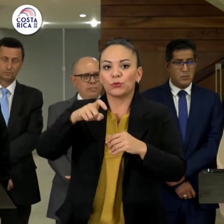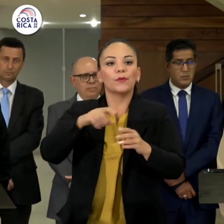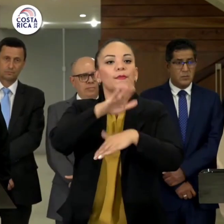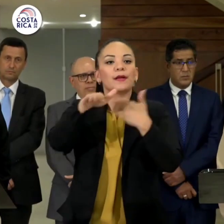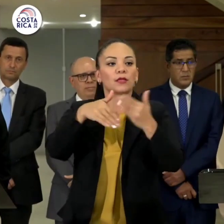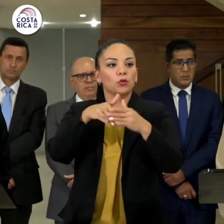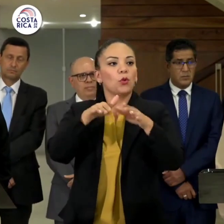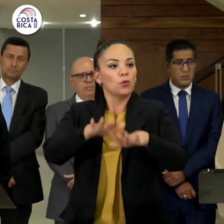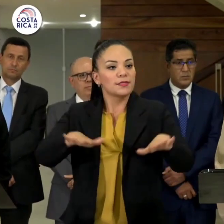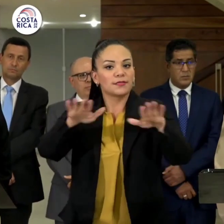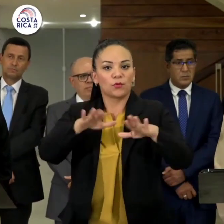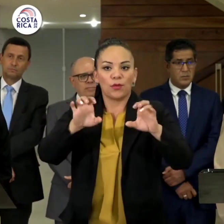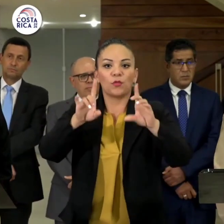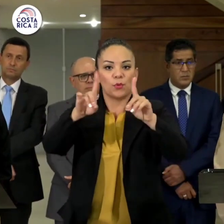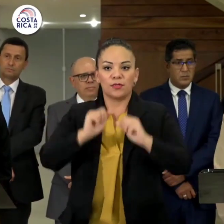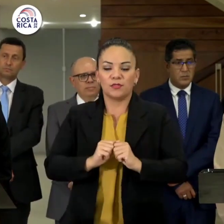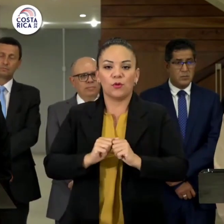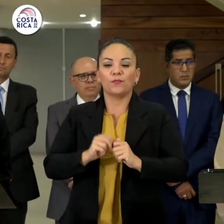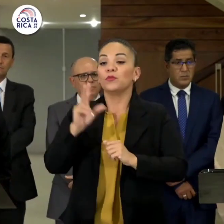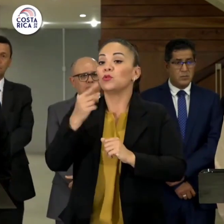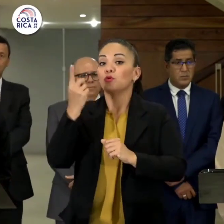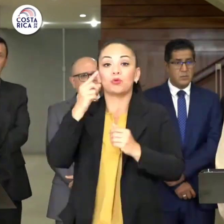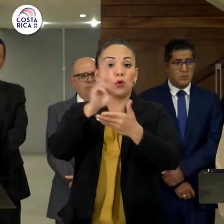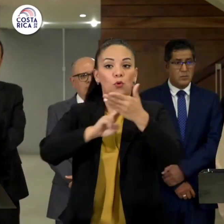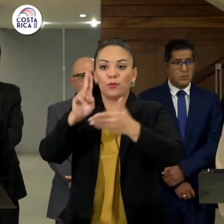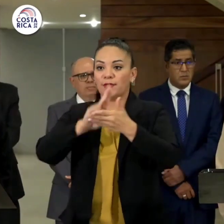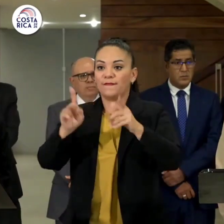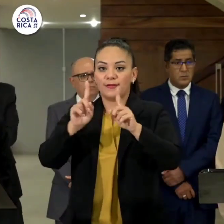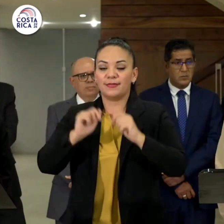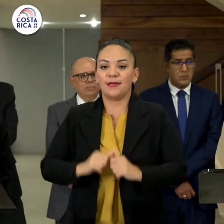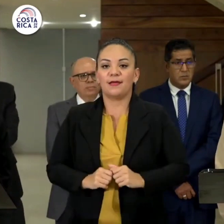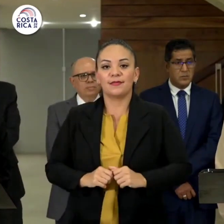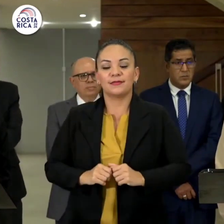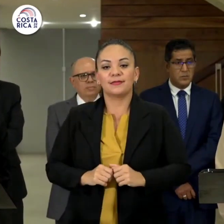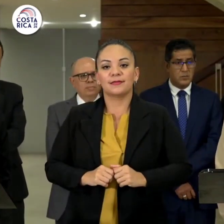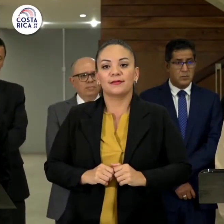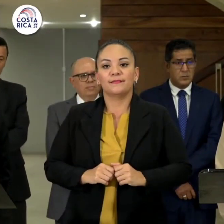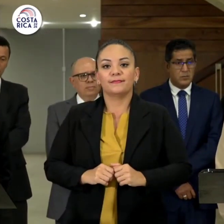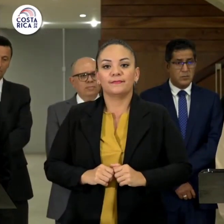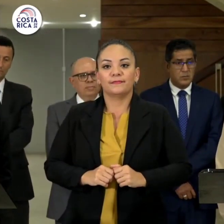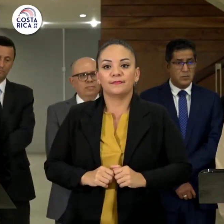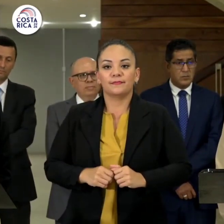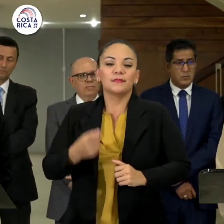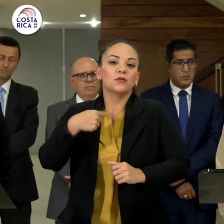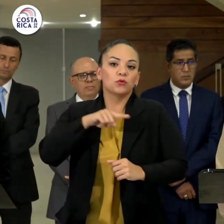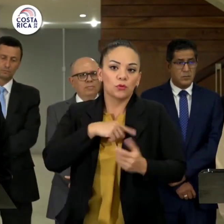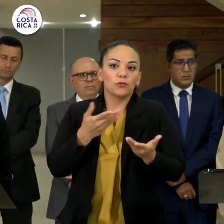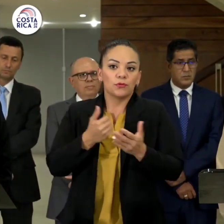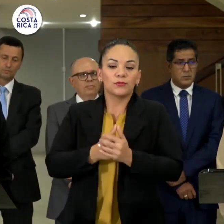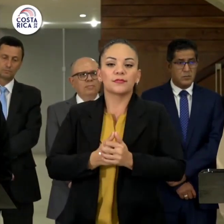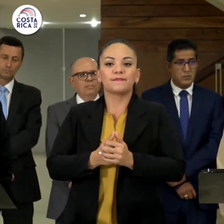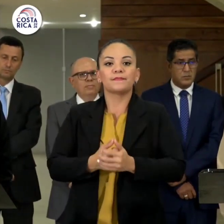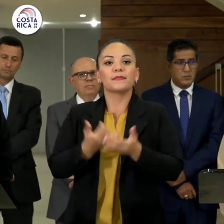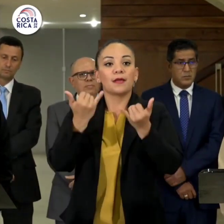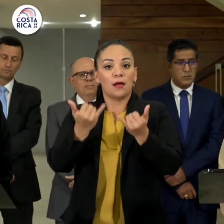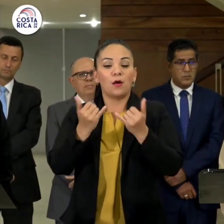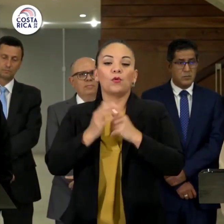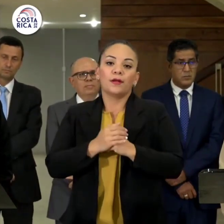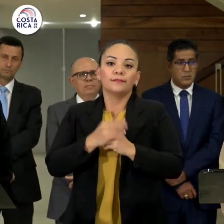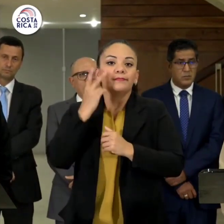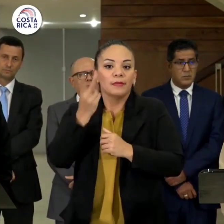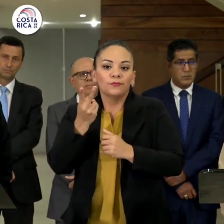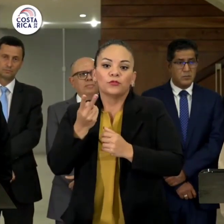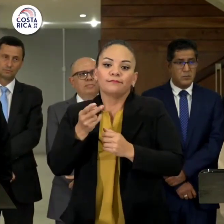todo el sector educación, no es solo para las universidades, y estamos frente a una